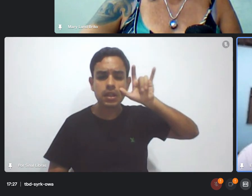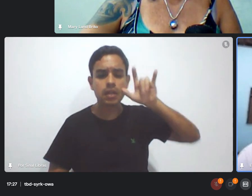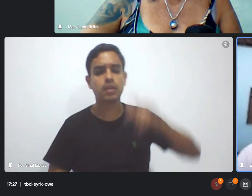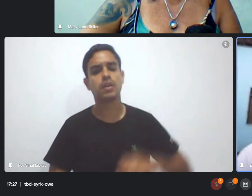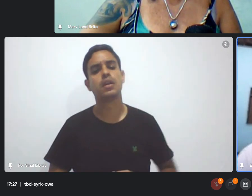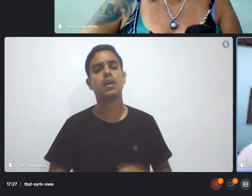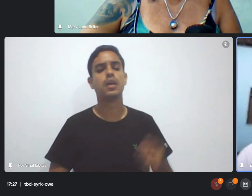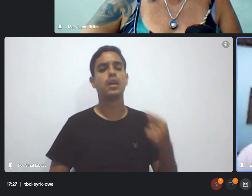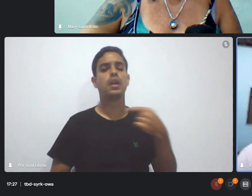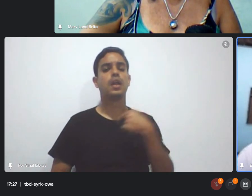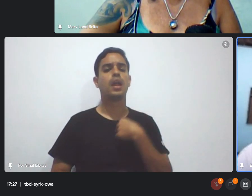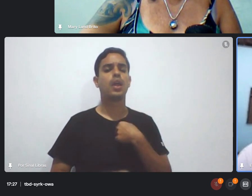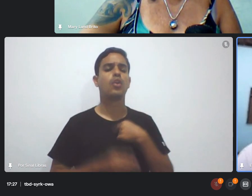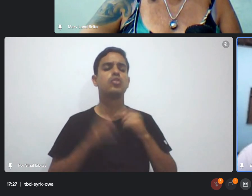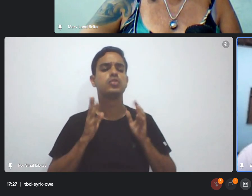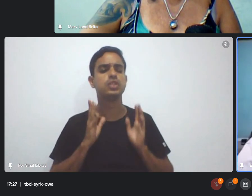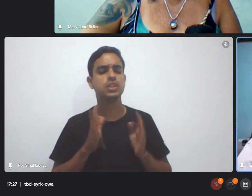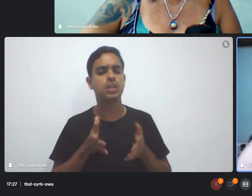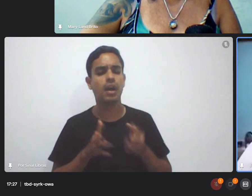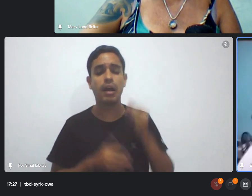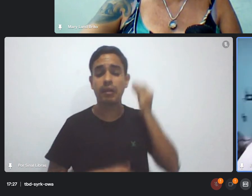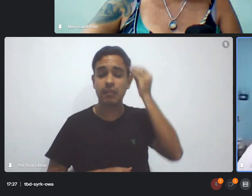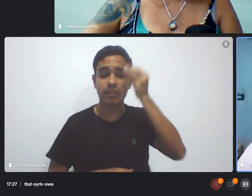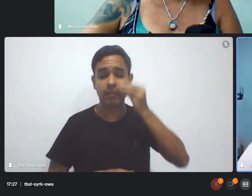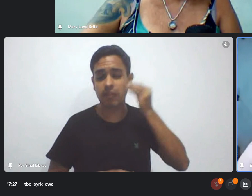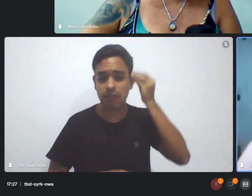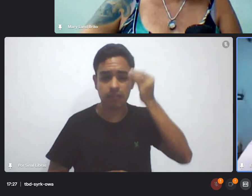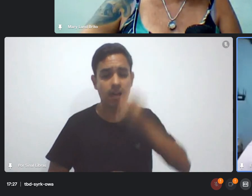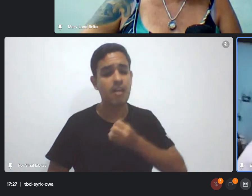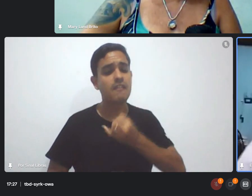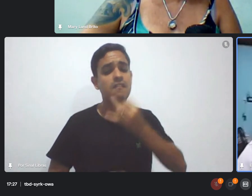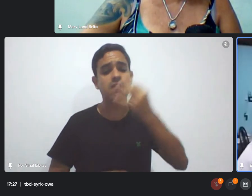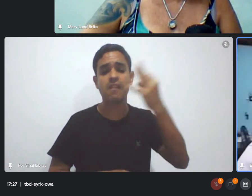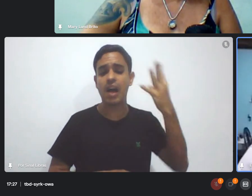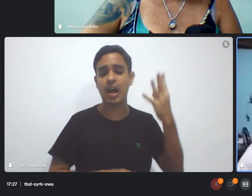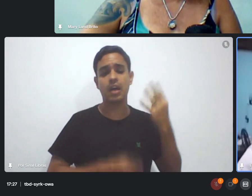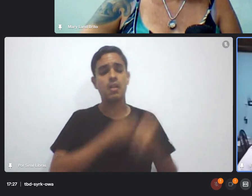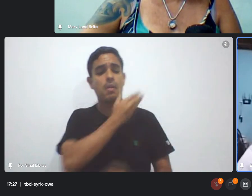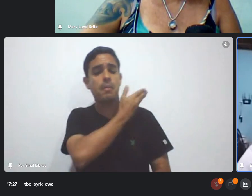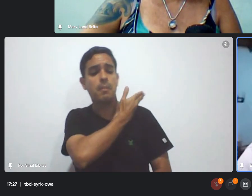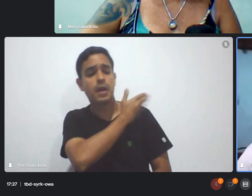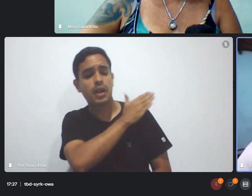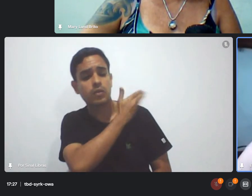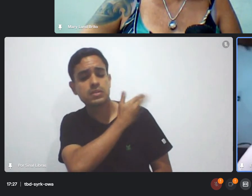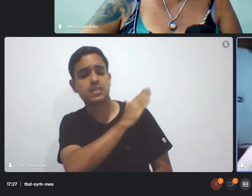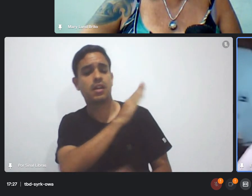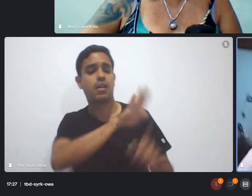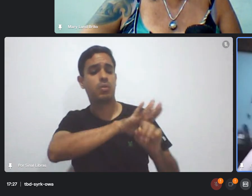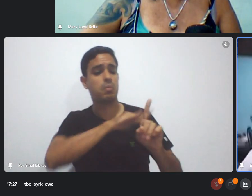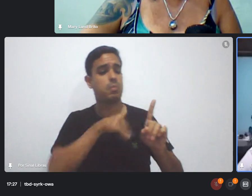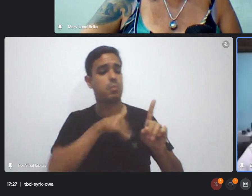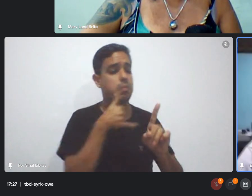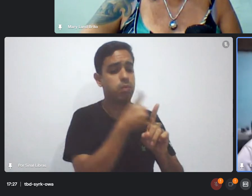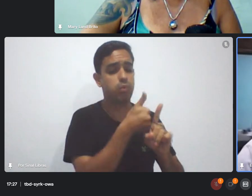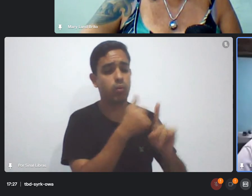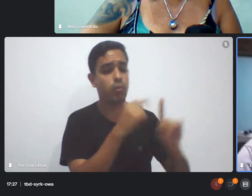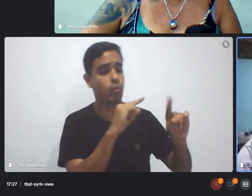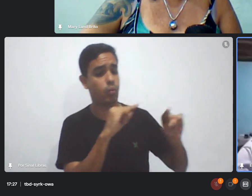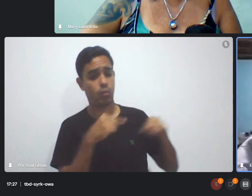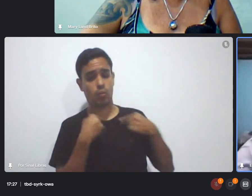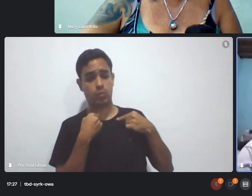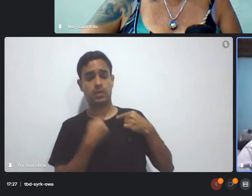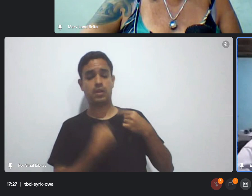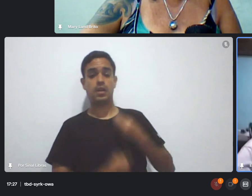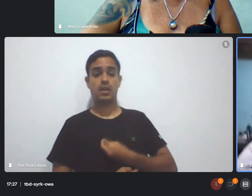Eu passei por várias coisas na minha vida, preconceito, bullying, ou seja, minha vida não foi tão boa